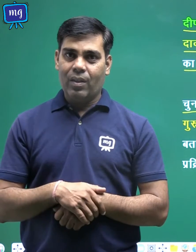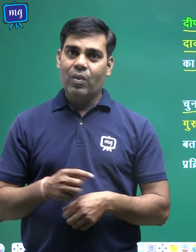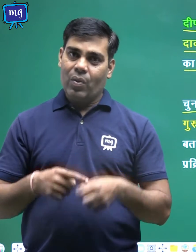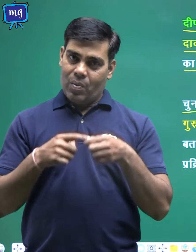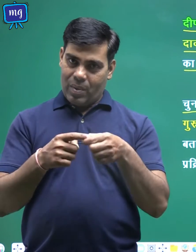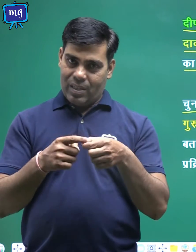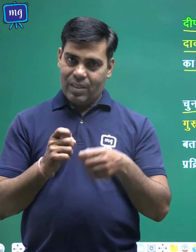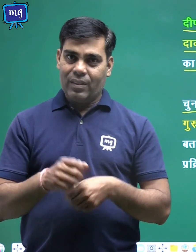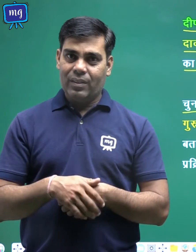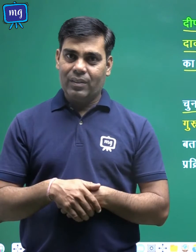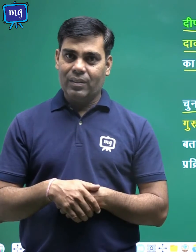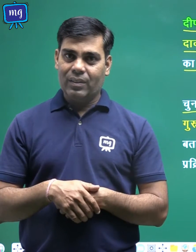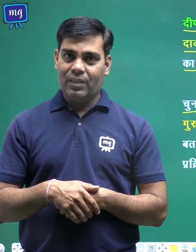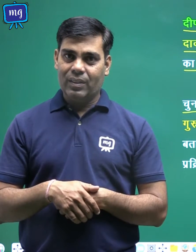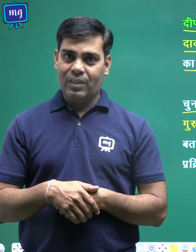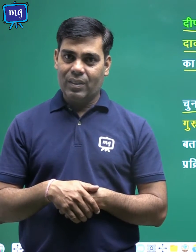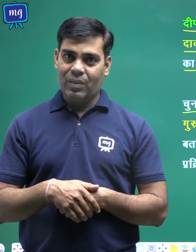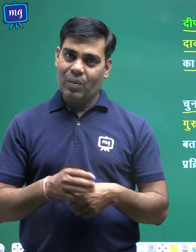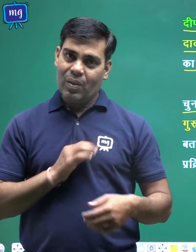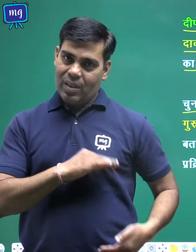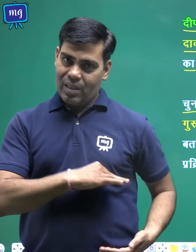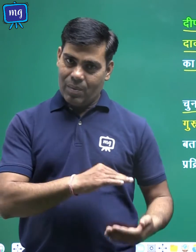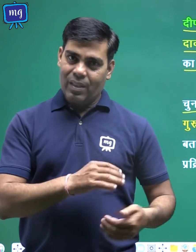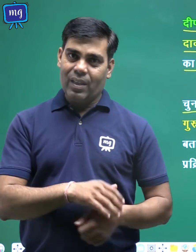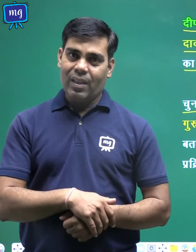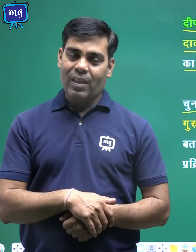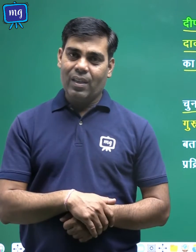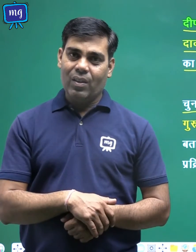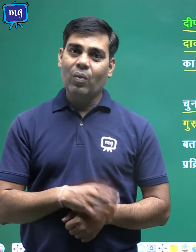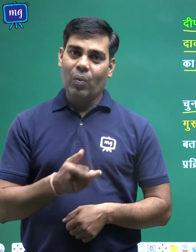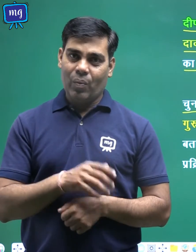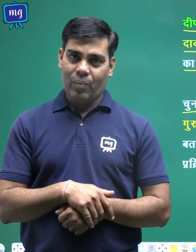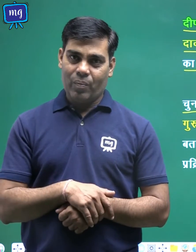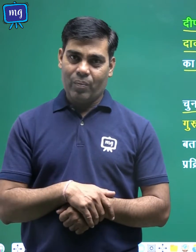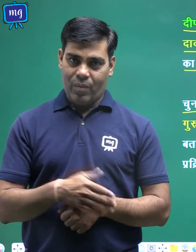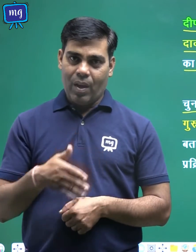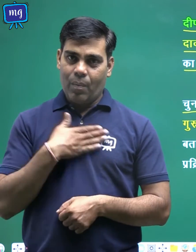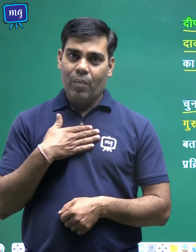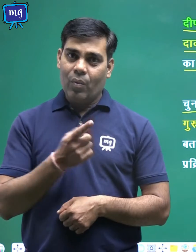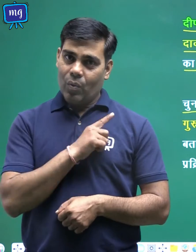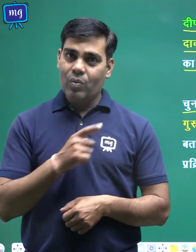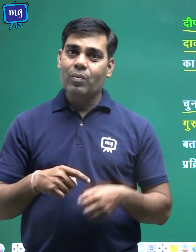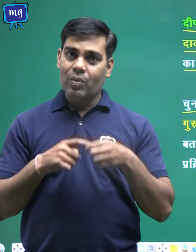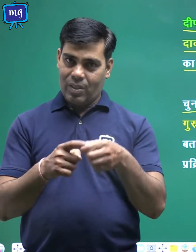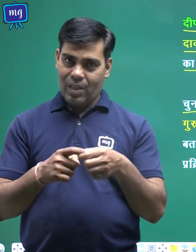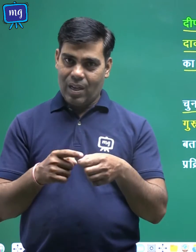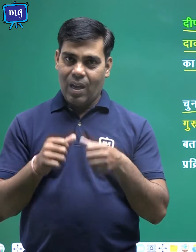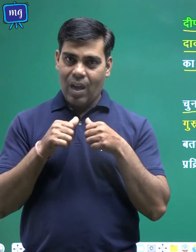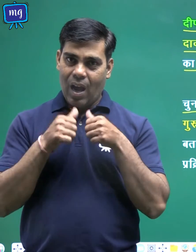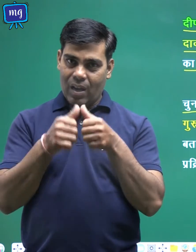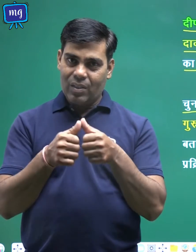प्रश्न जन्म लेता है तो हम उस प्रश्न का